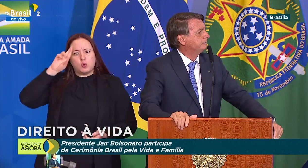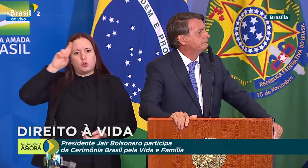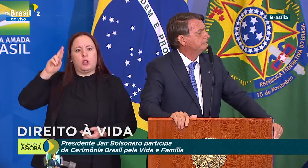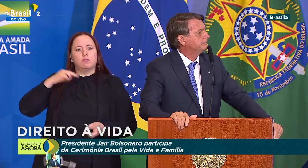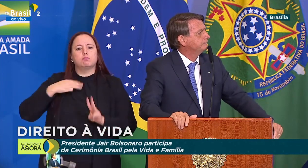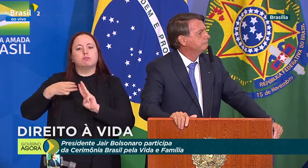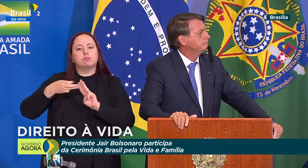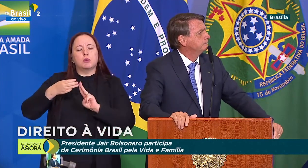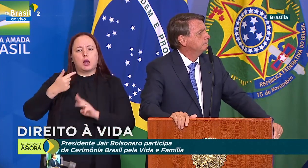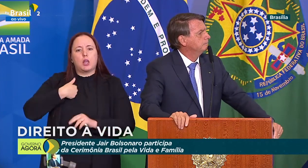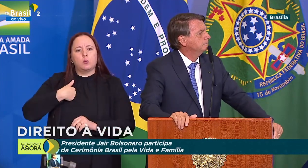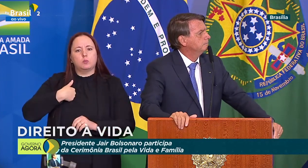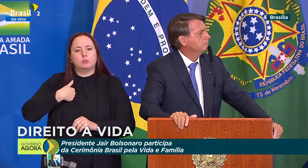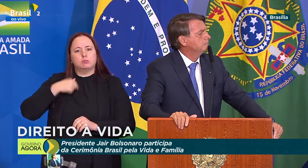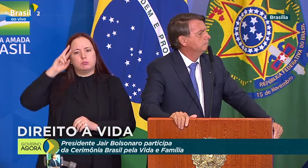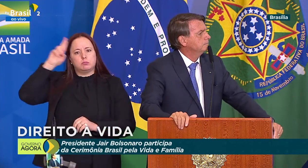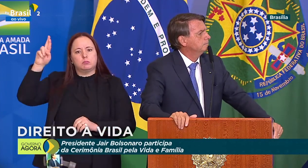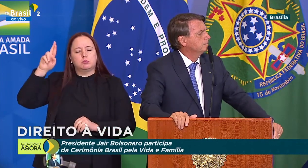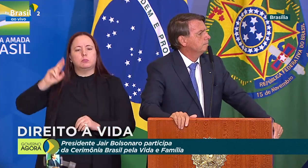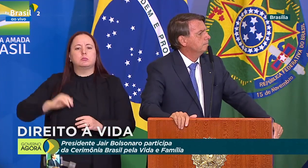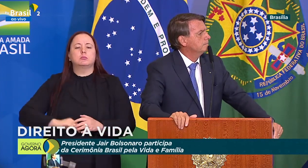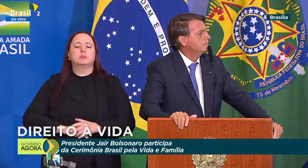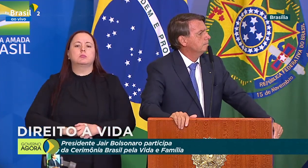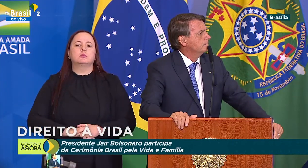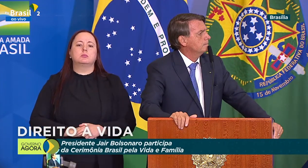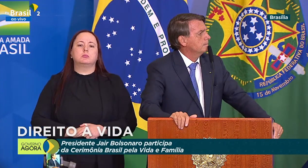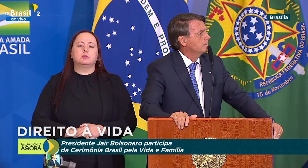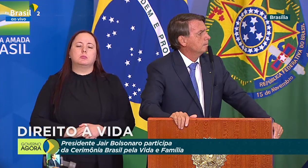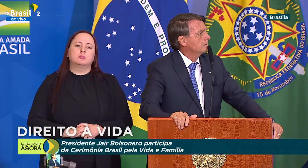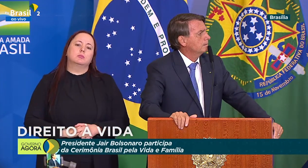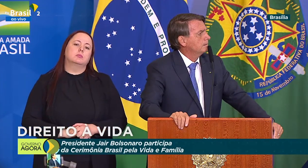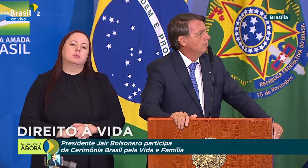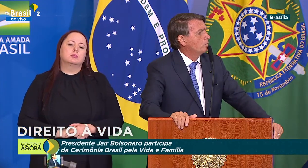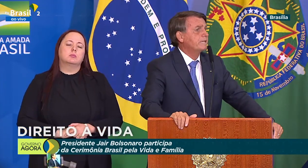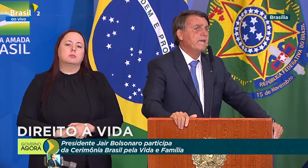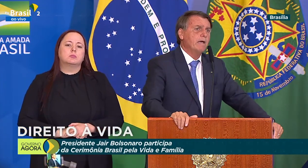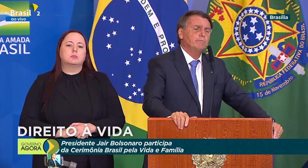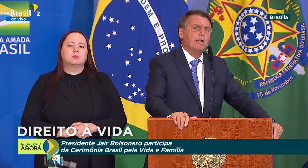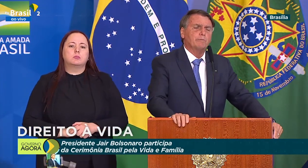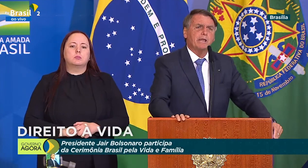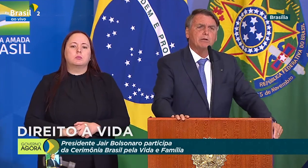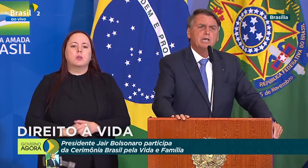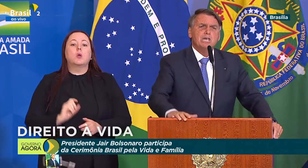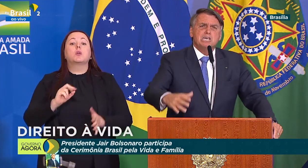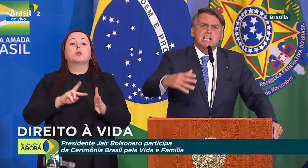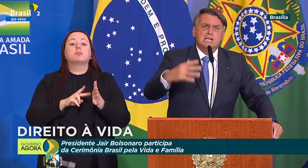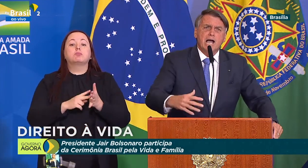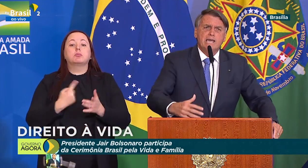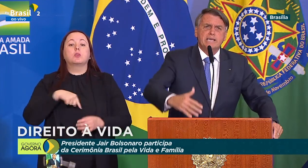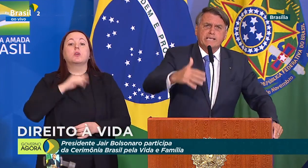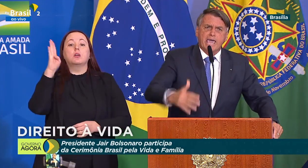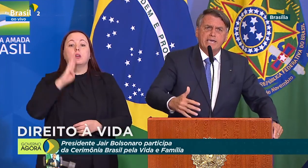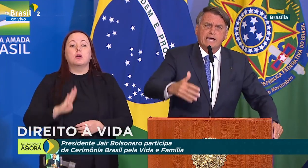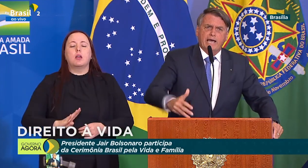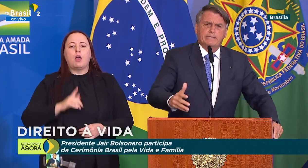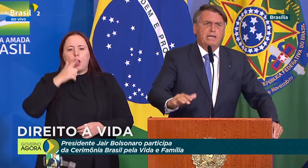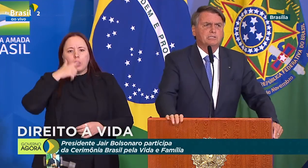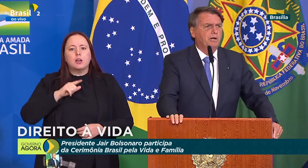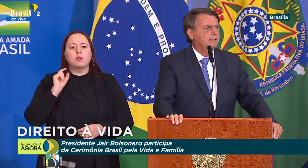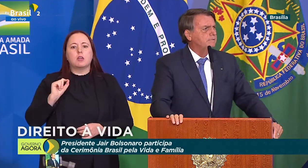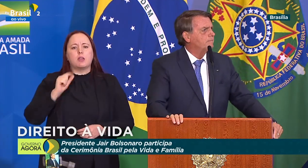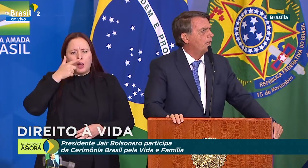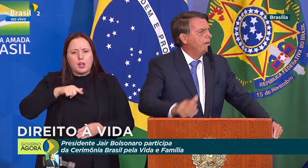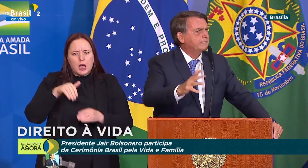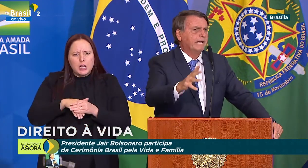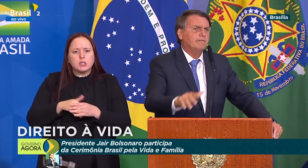chefe das Forças Armadas E aí e o que querem nosso Brasil ganhe quem